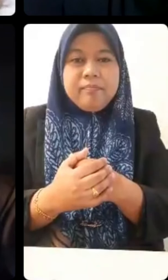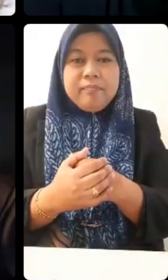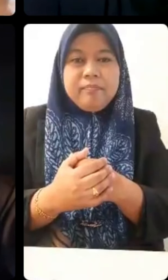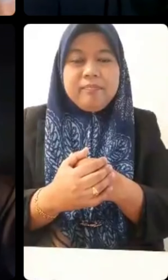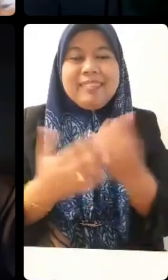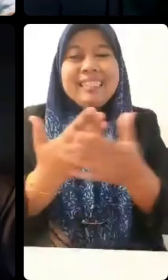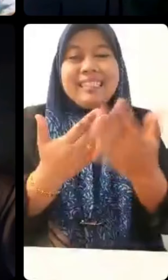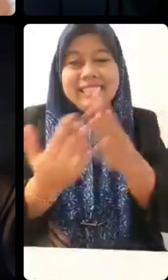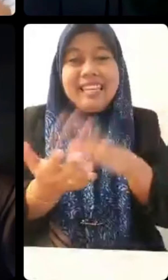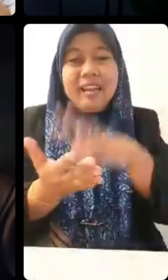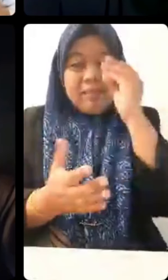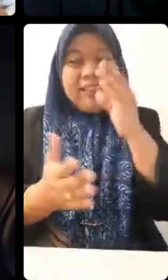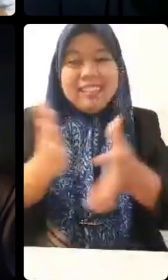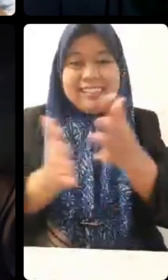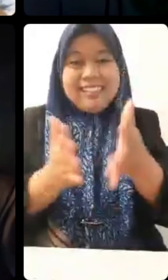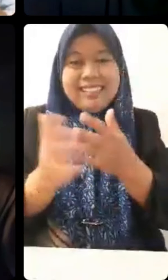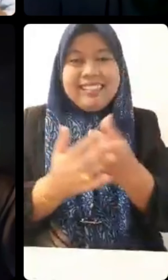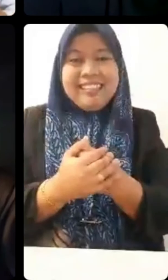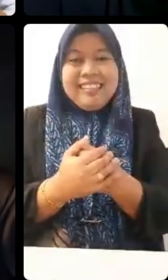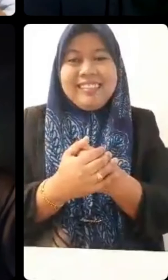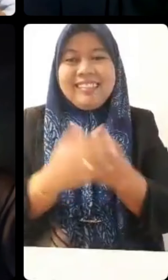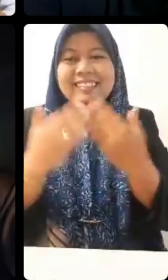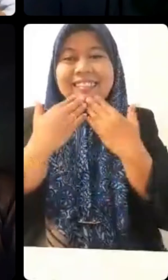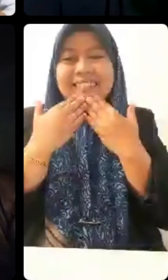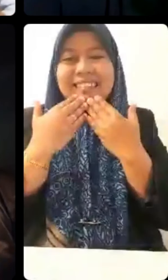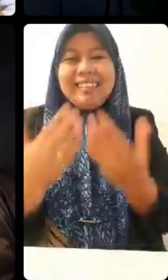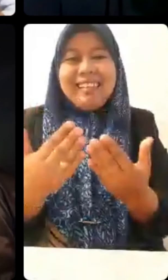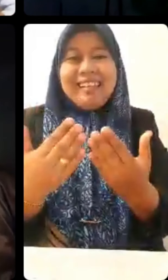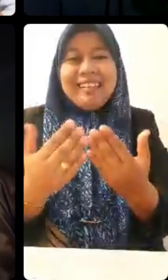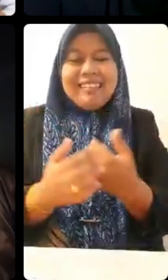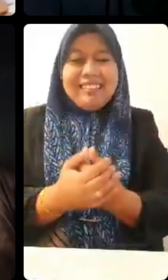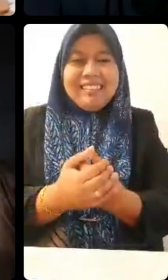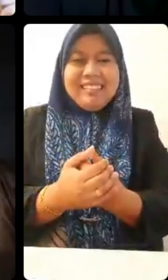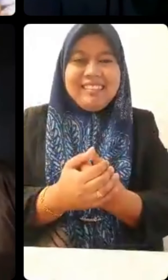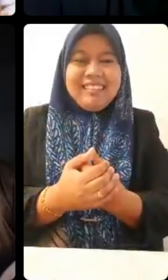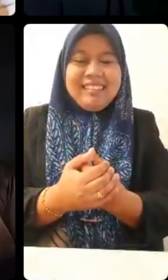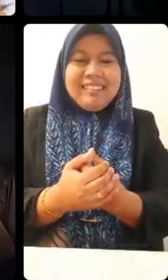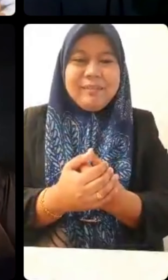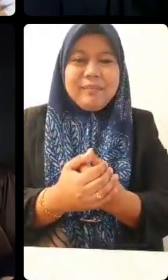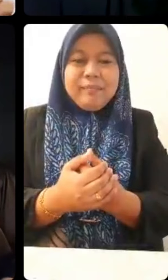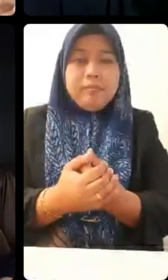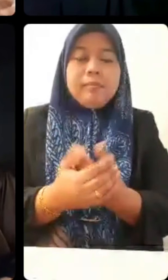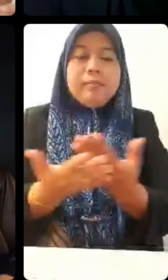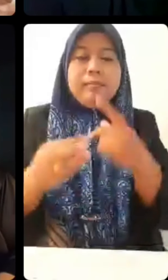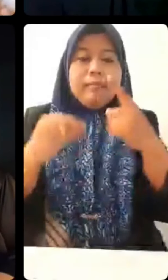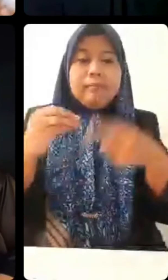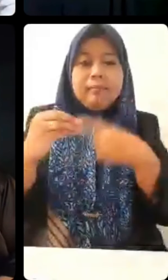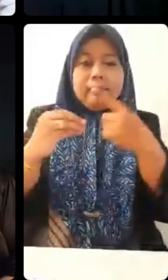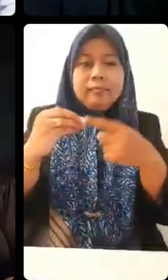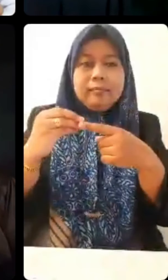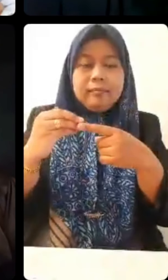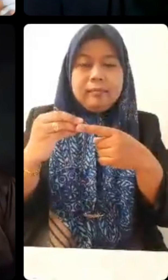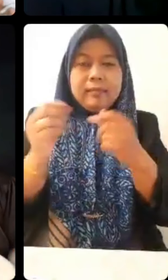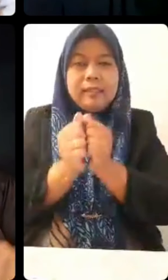Baiklah. Terima kasih Cik Anis. Okey, berkenaan dengan tema sambutan Hari OKU,